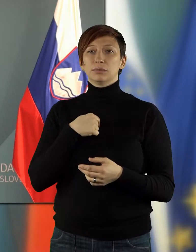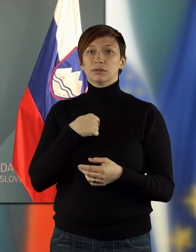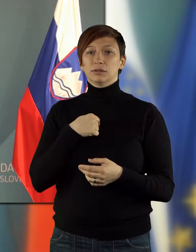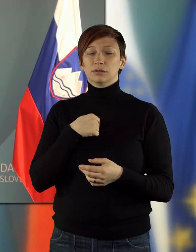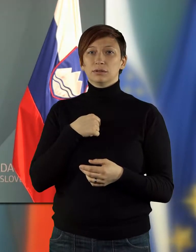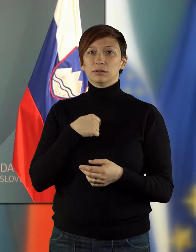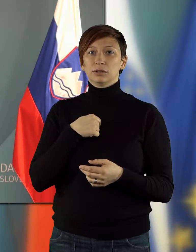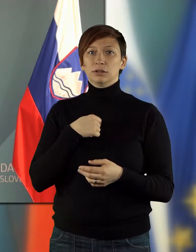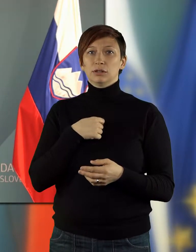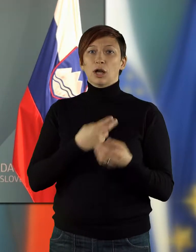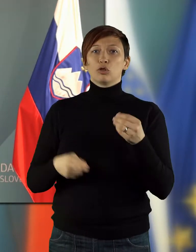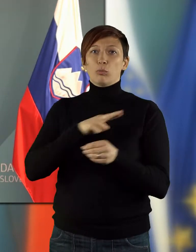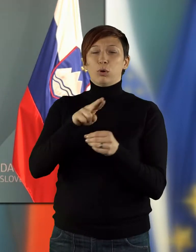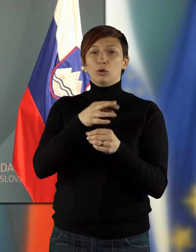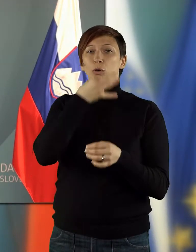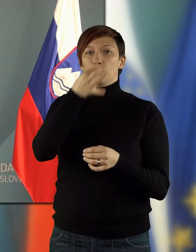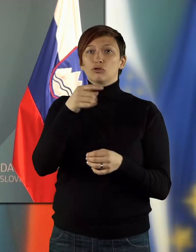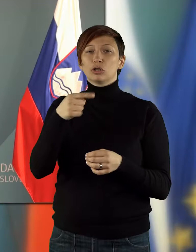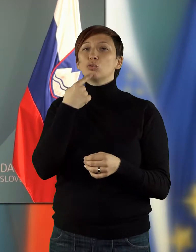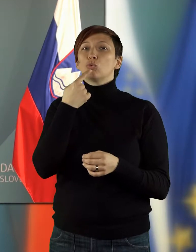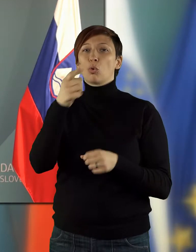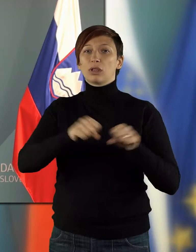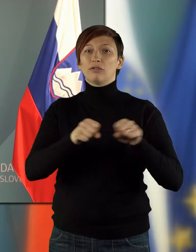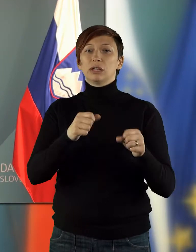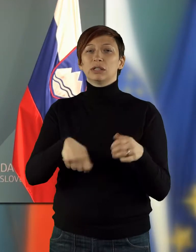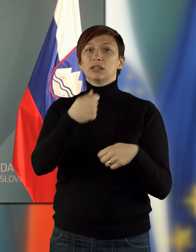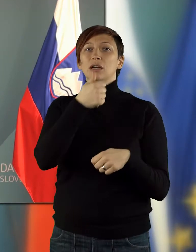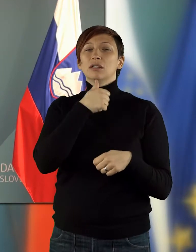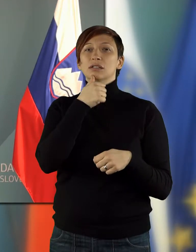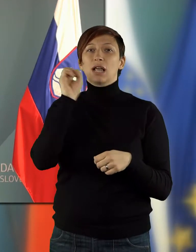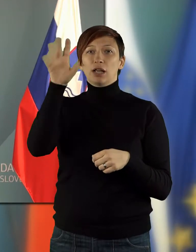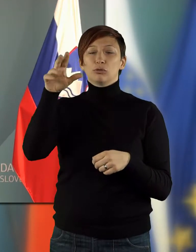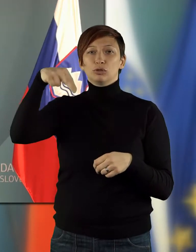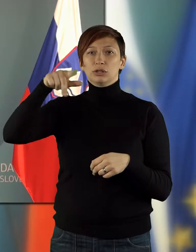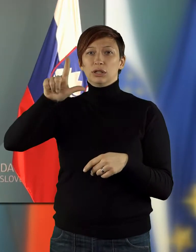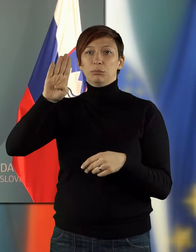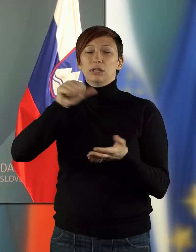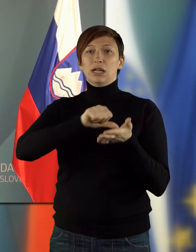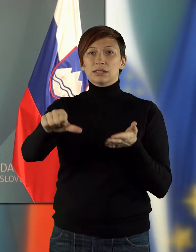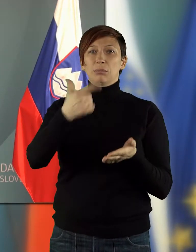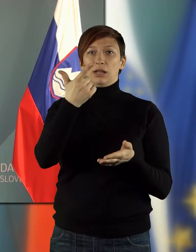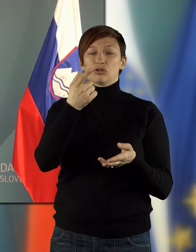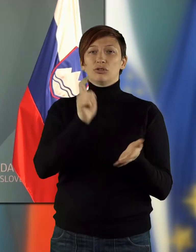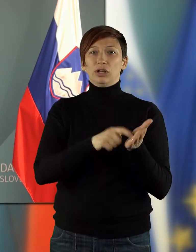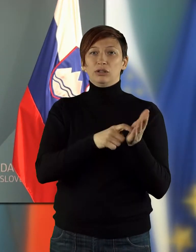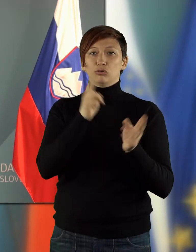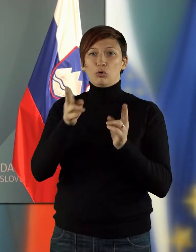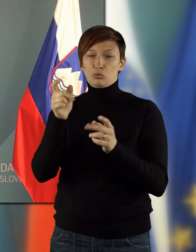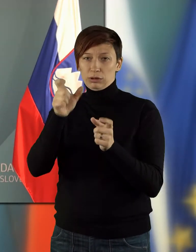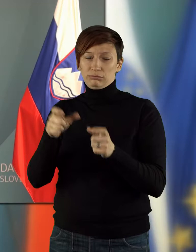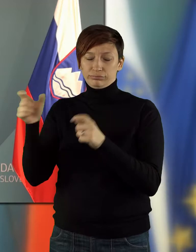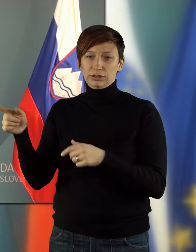Jaz imam najprej eno dopolnjeno vprašanje tega, ne, kdo na vladi je dal zeleno luč na LB-ju za poplačilo teh dveh